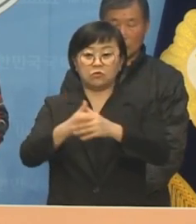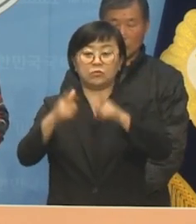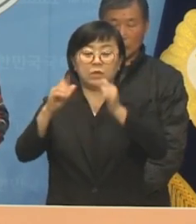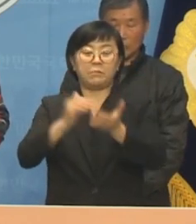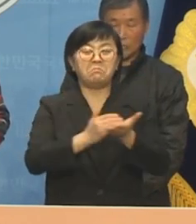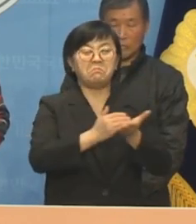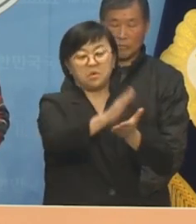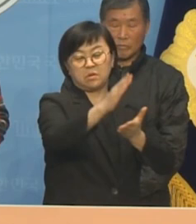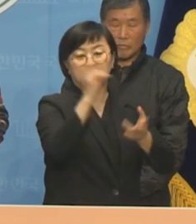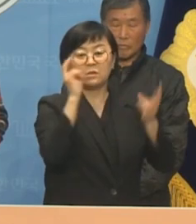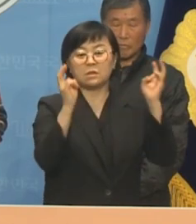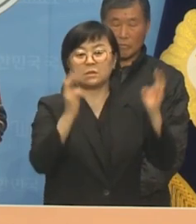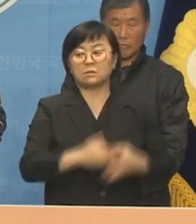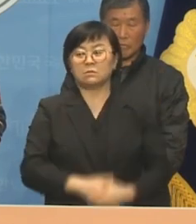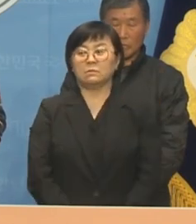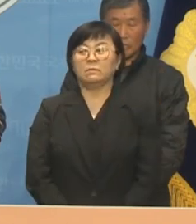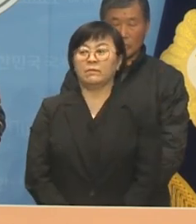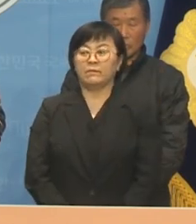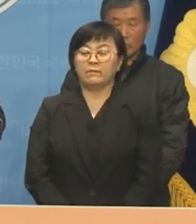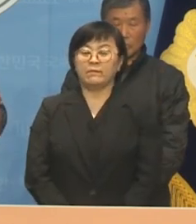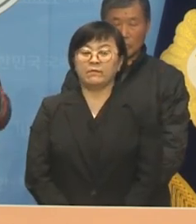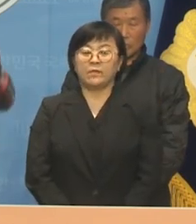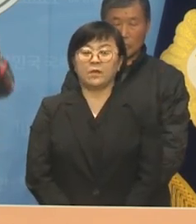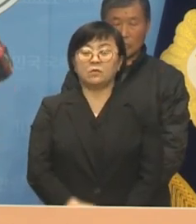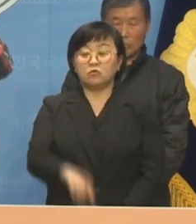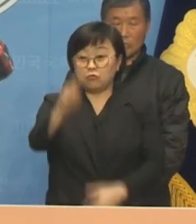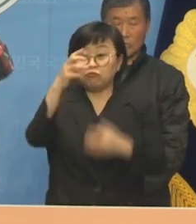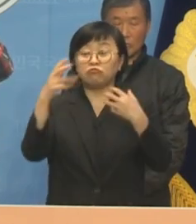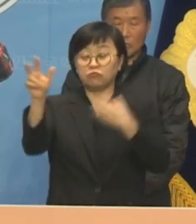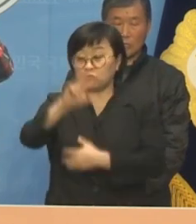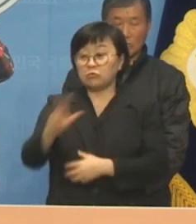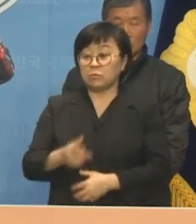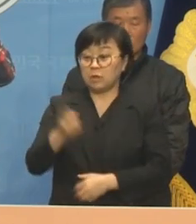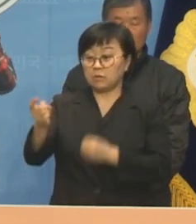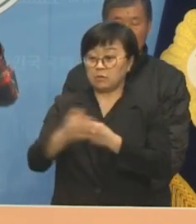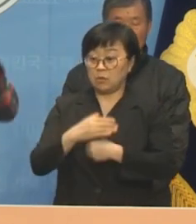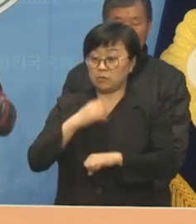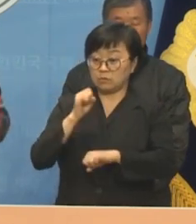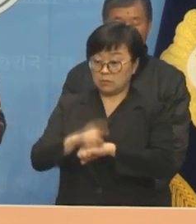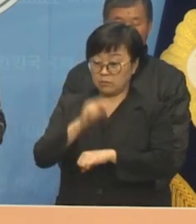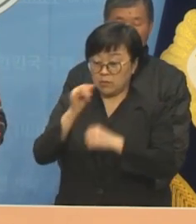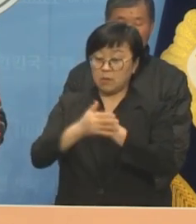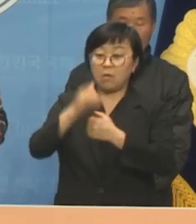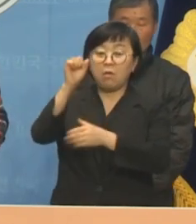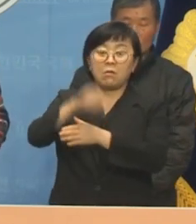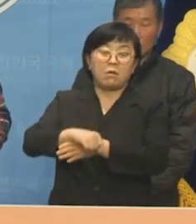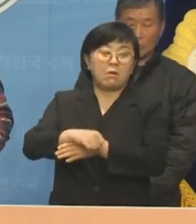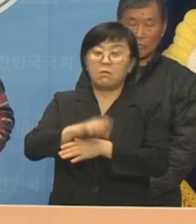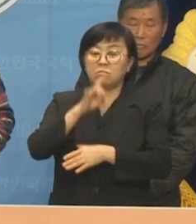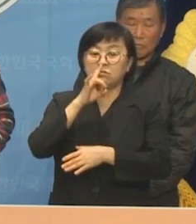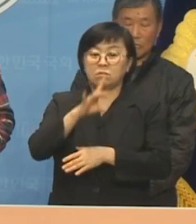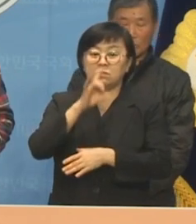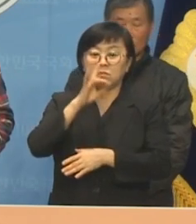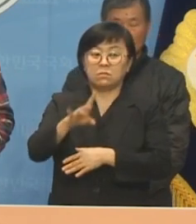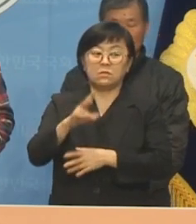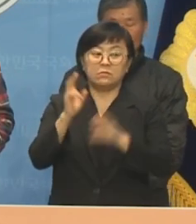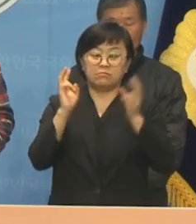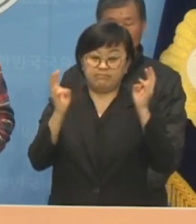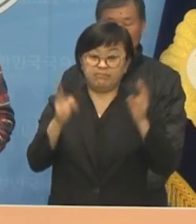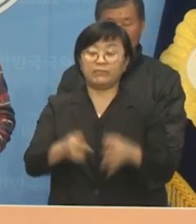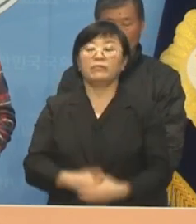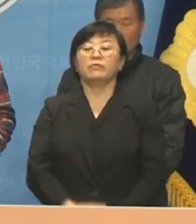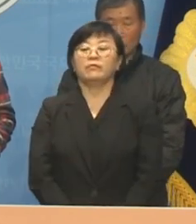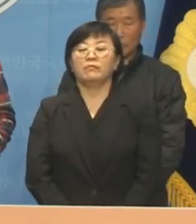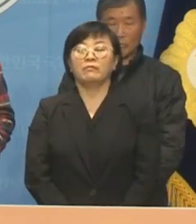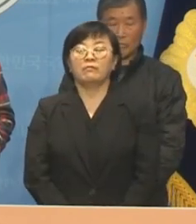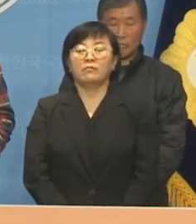쫓겨난 회사입니다. 전국 어디를 가도 그 위험성 때문에 인가가 가까운 곳에 받아줄 수 없는 그런